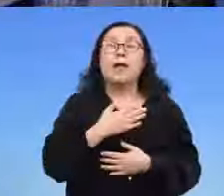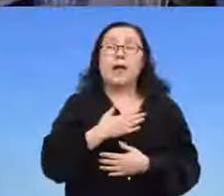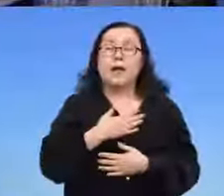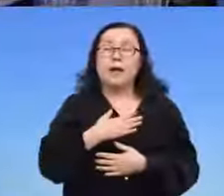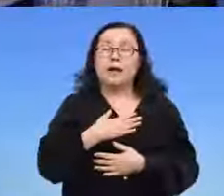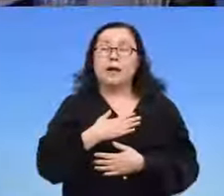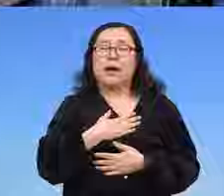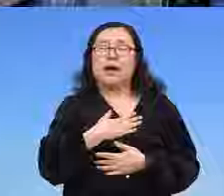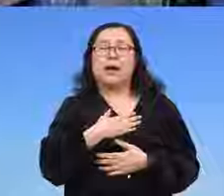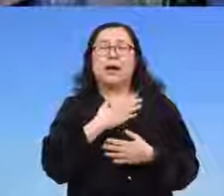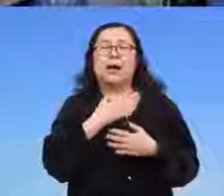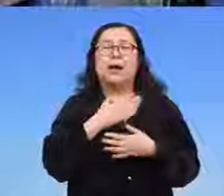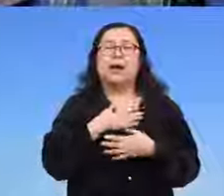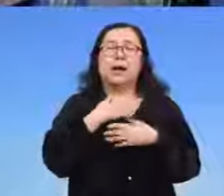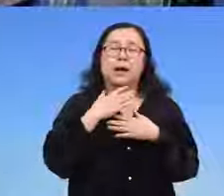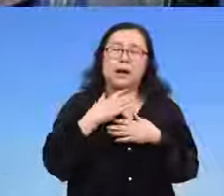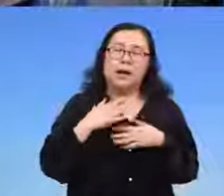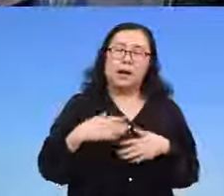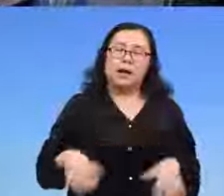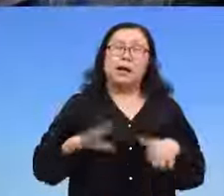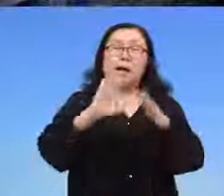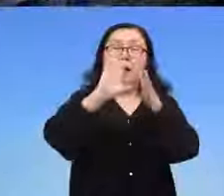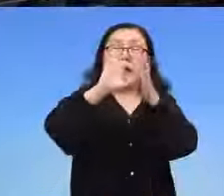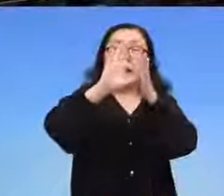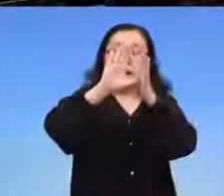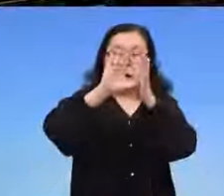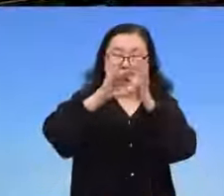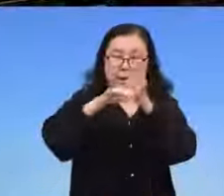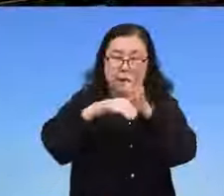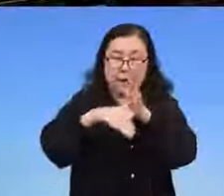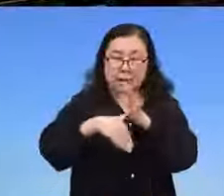내가 약할 때 강함 주고,